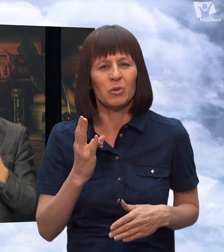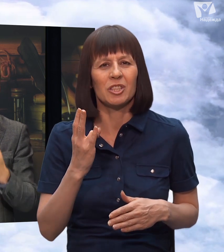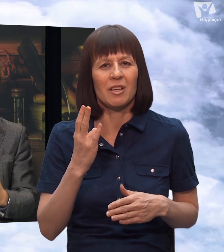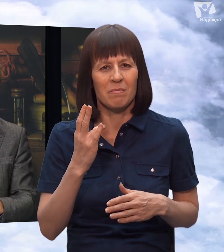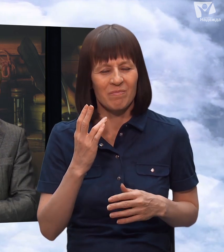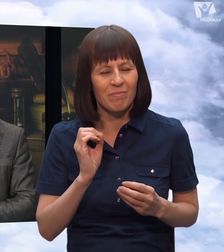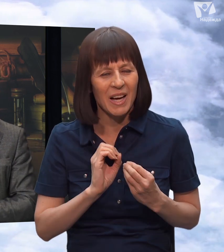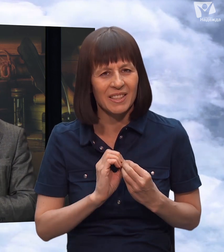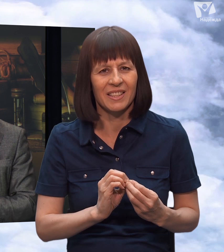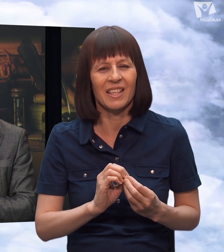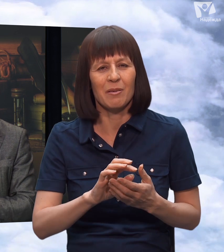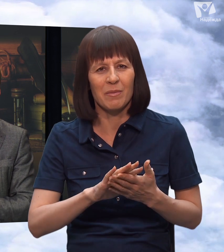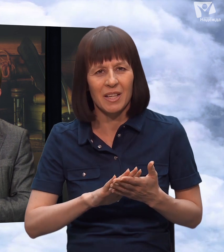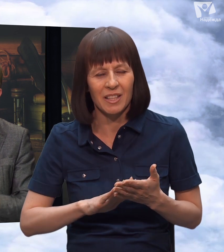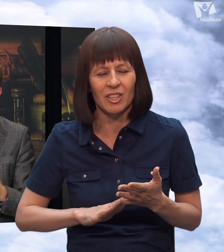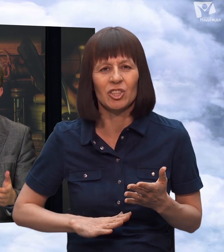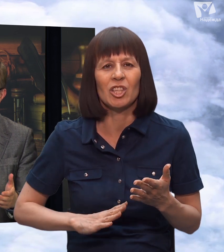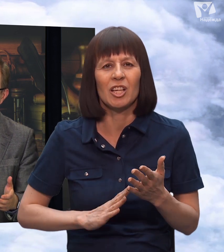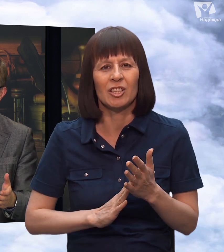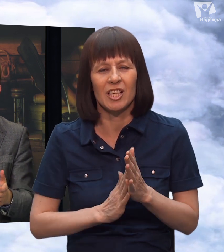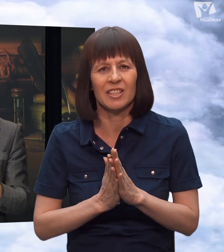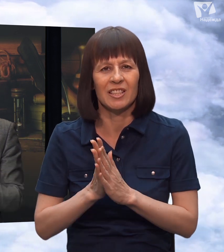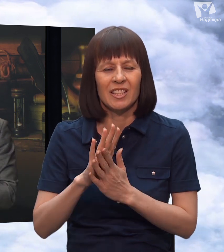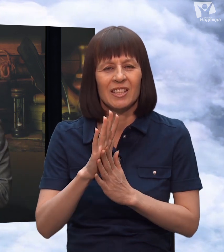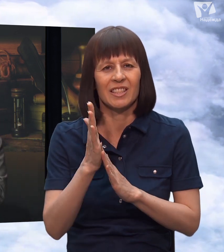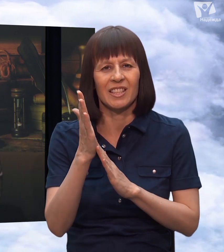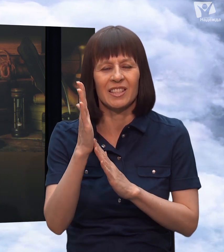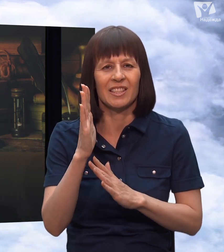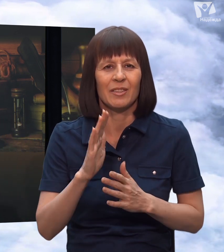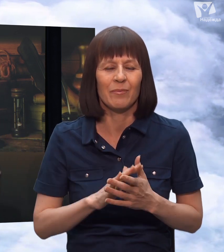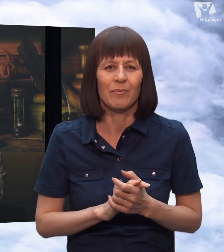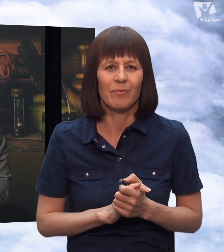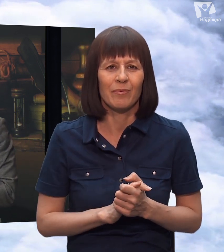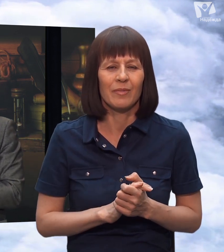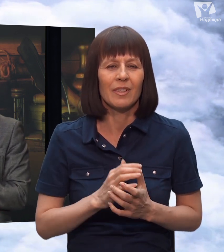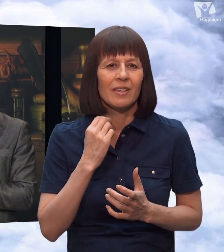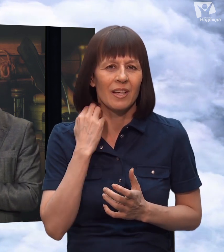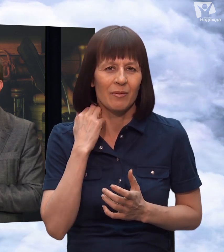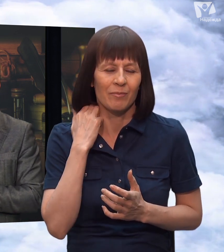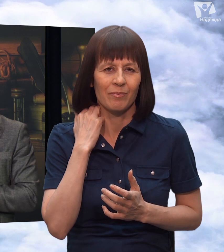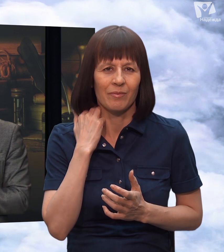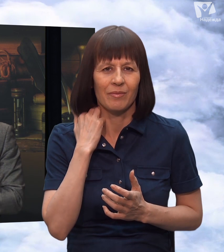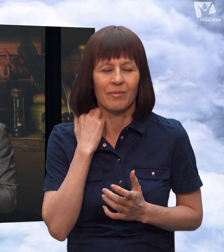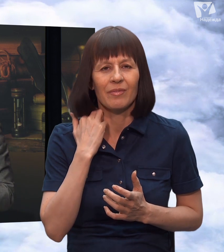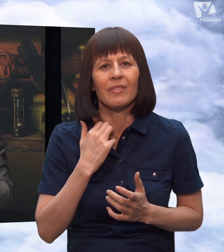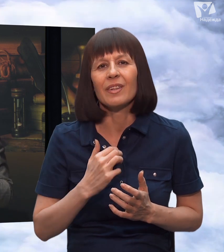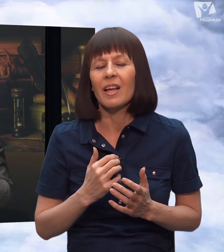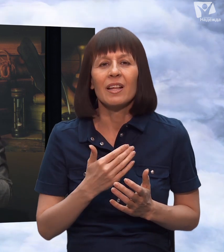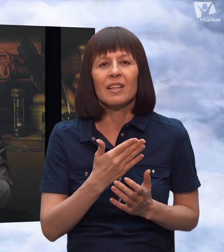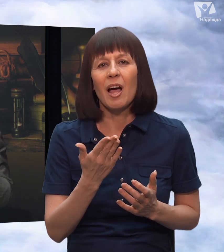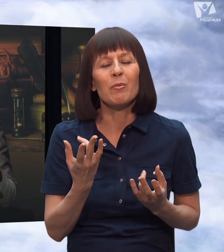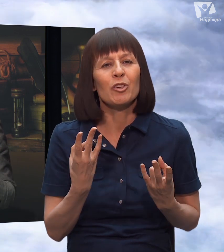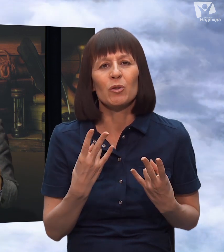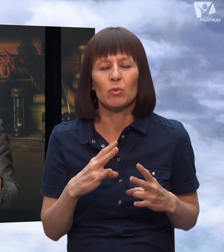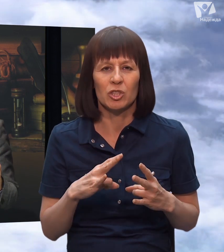постоянный непрекращающийся с другой стороны мы не должны юрий николаевич отметил не